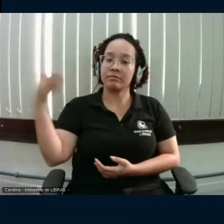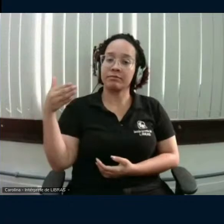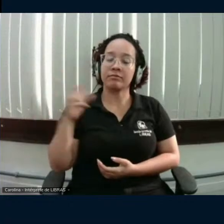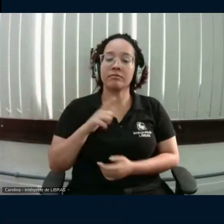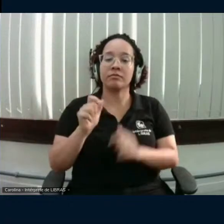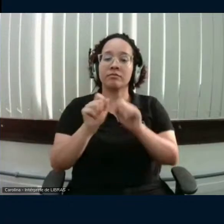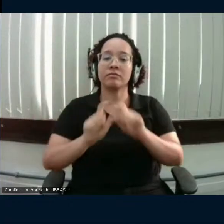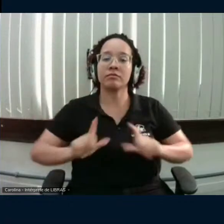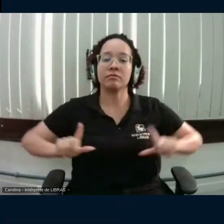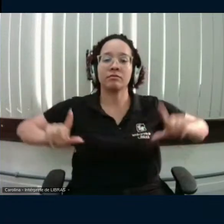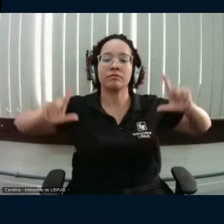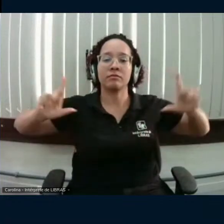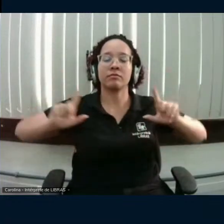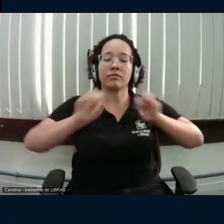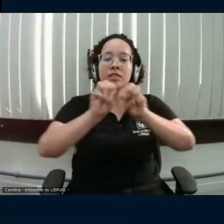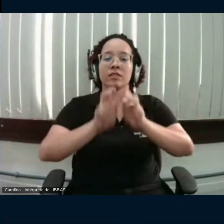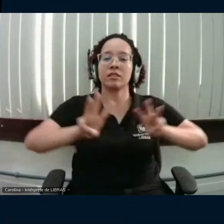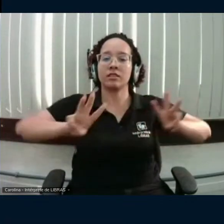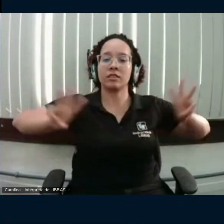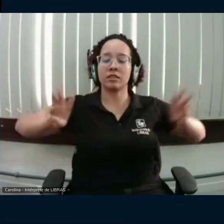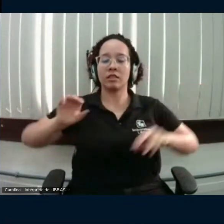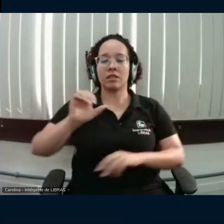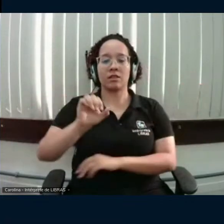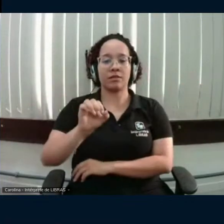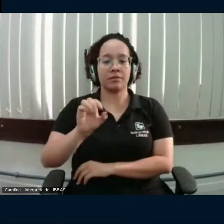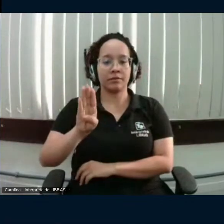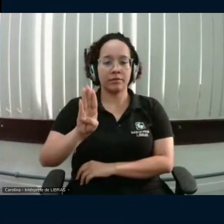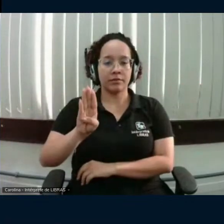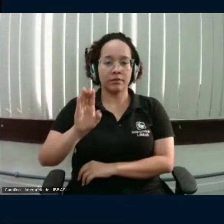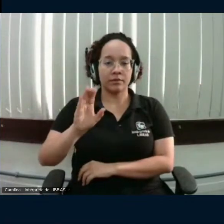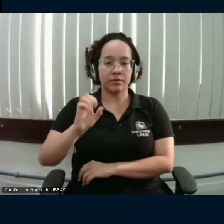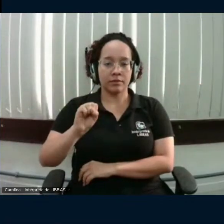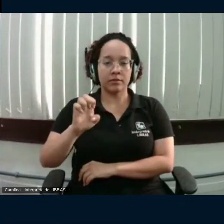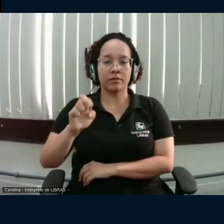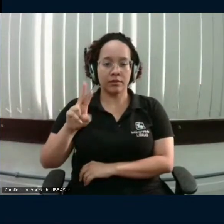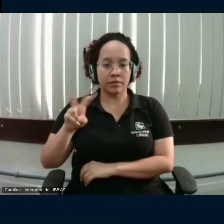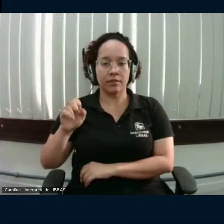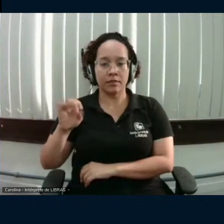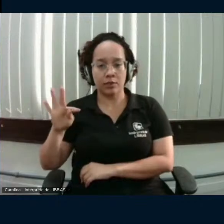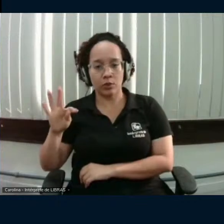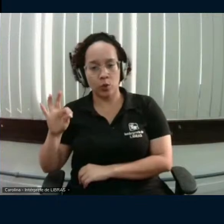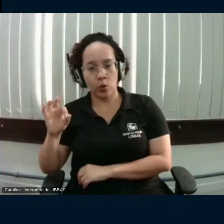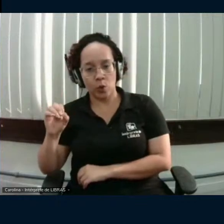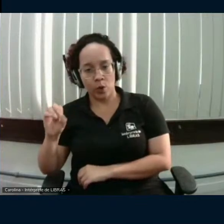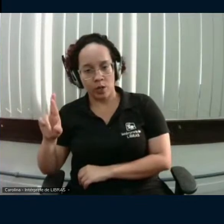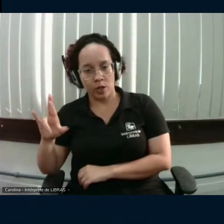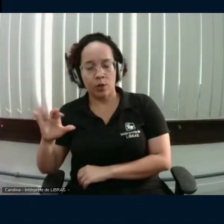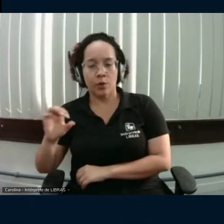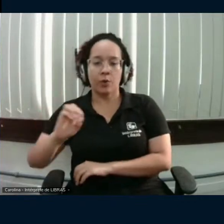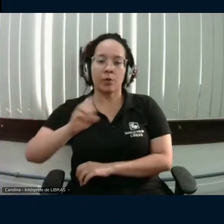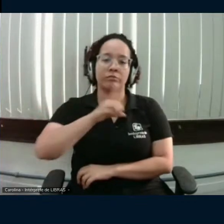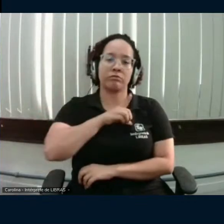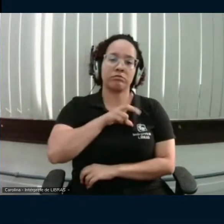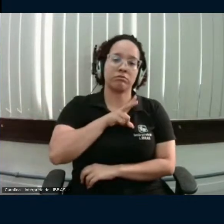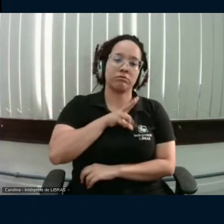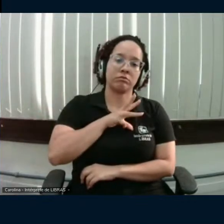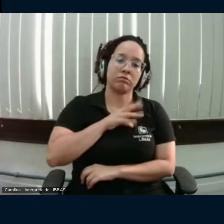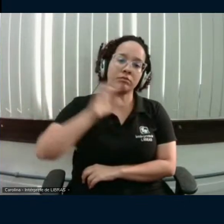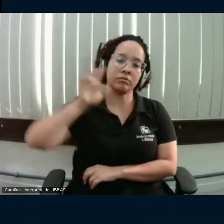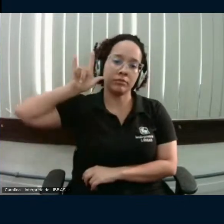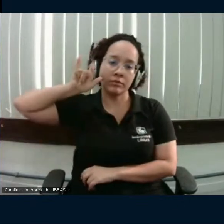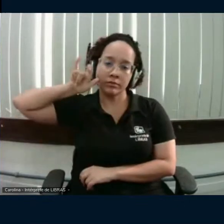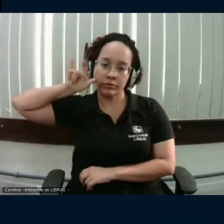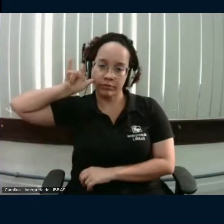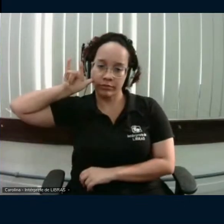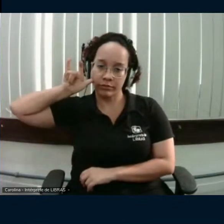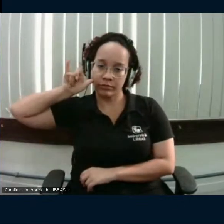do Observatório do Ensino Médio, especialmente no Instagram e no site. Nós estamos para atualizar a nossa página com